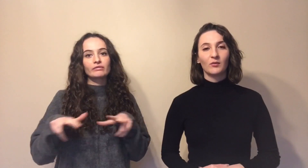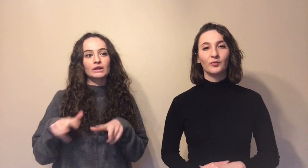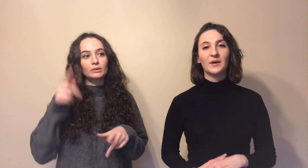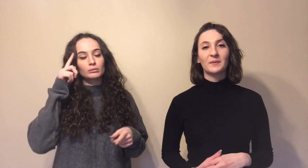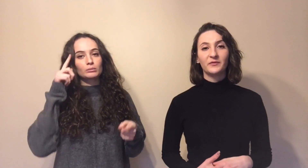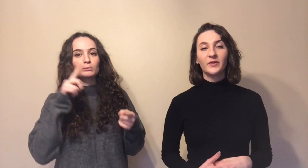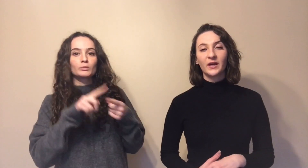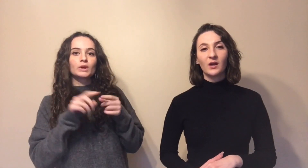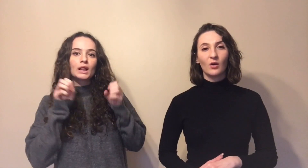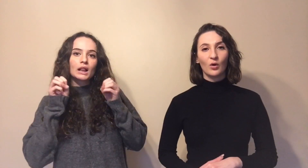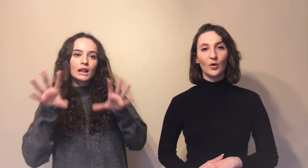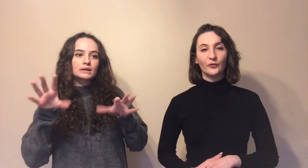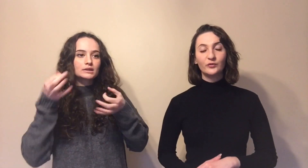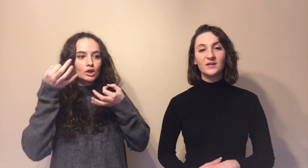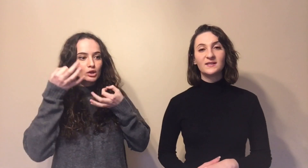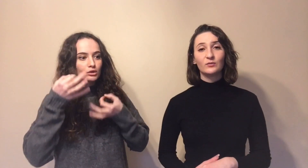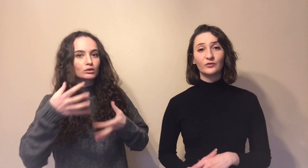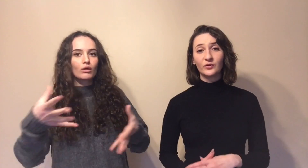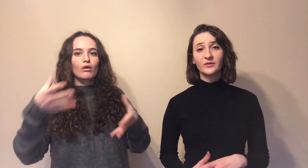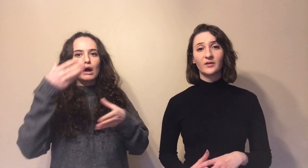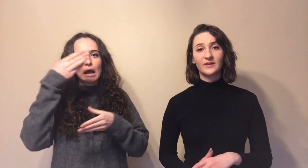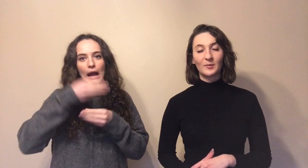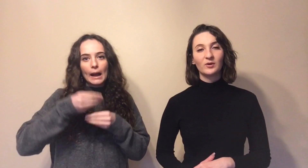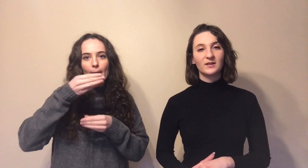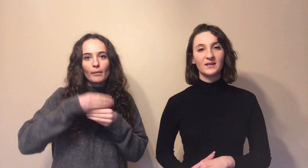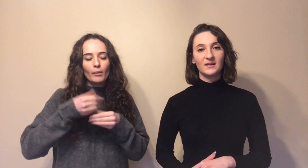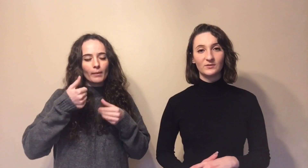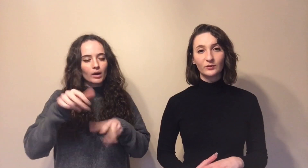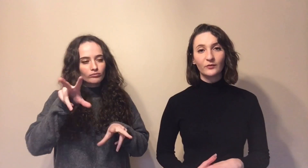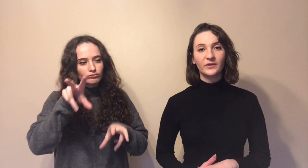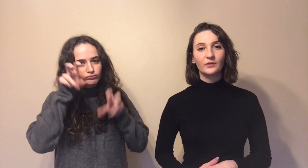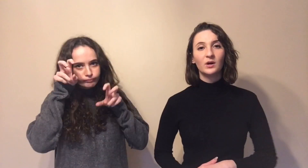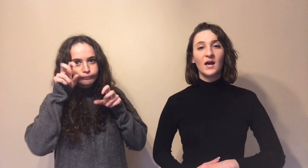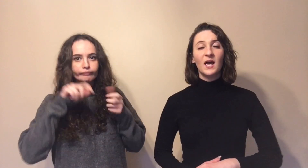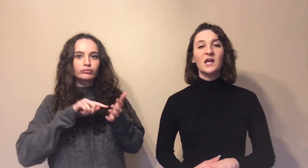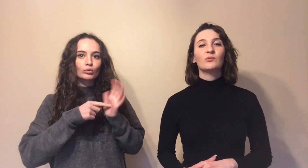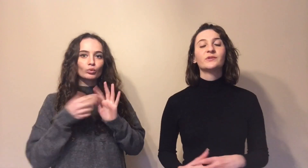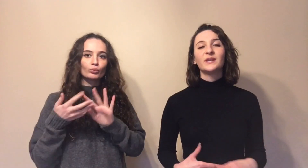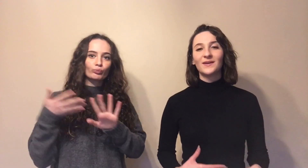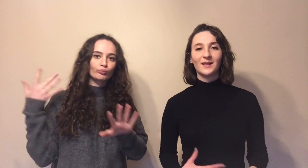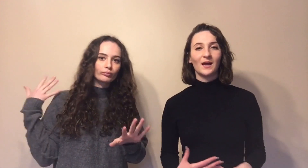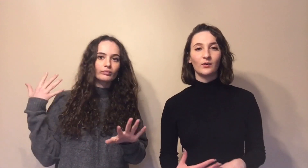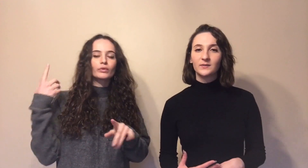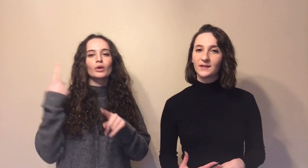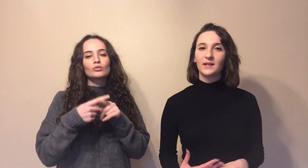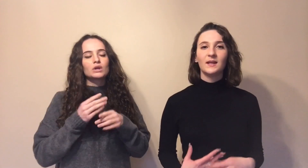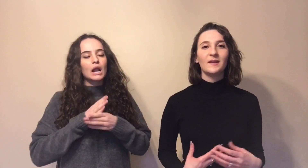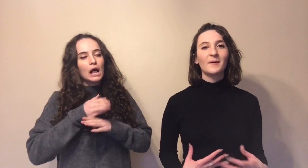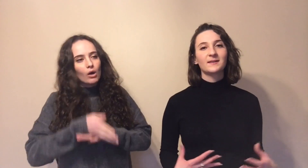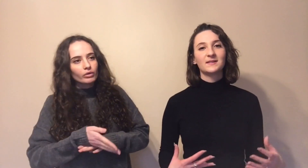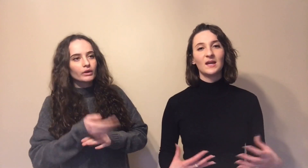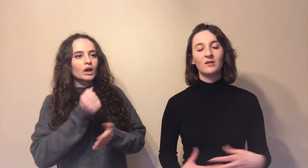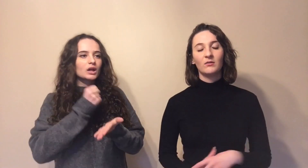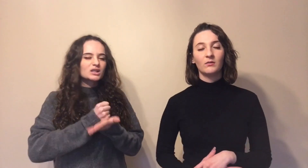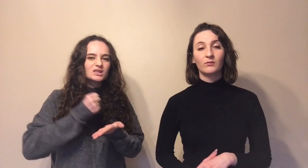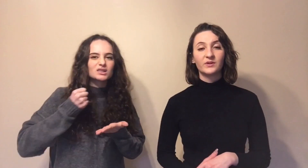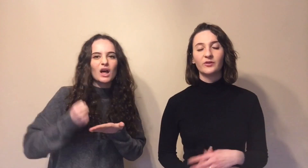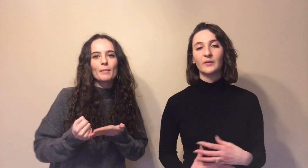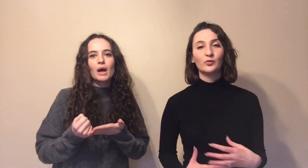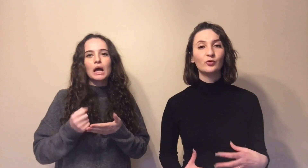a préféré vous laisser le temps d'apprendre les autres vidéos. Et on sait qu'avec la rentrée, les partiels, on sait qu'il y en a beaucoup qui